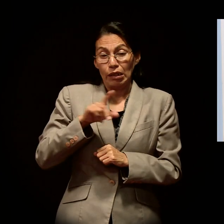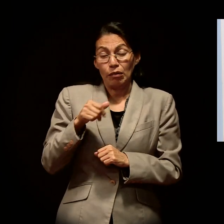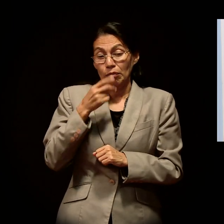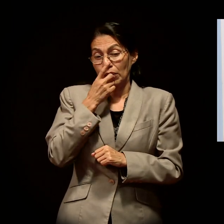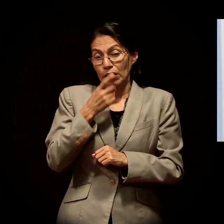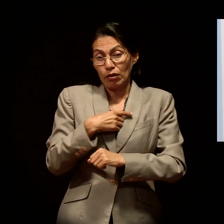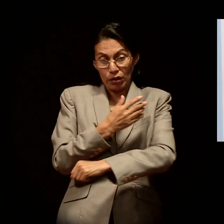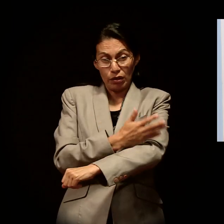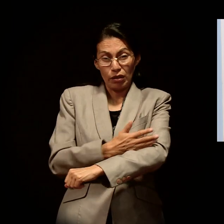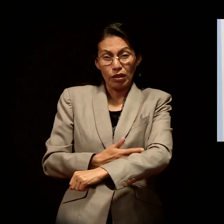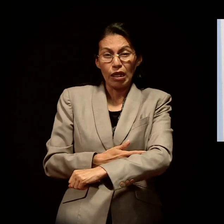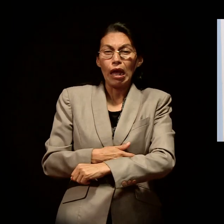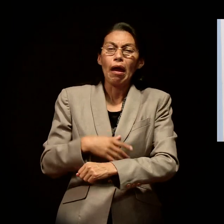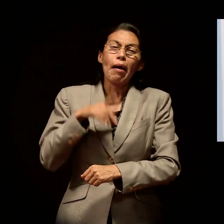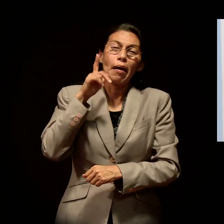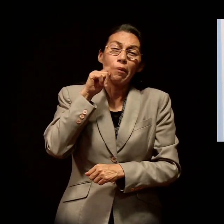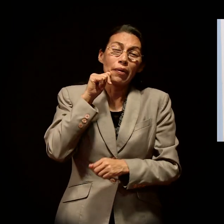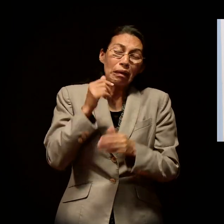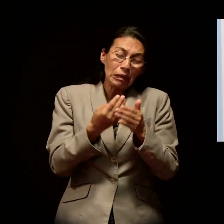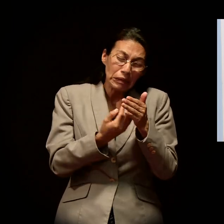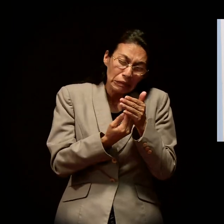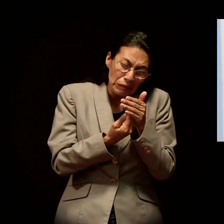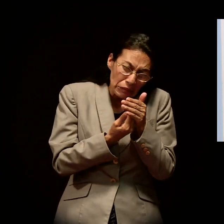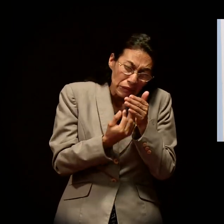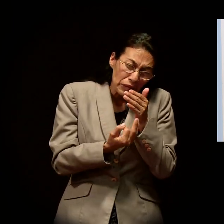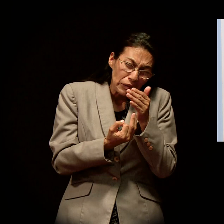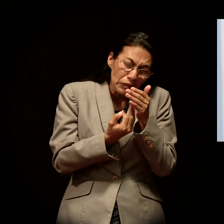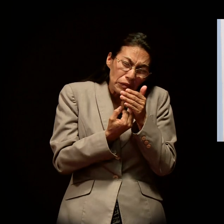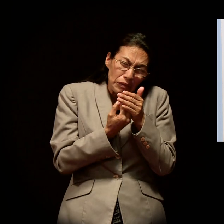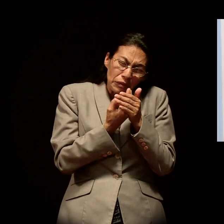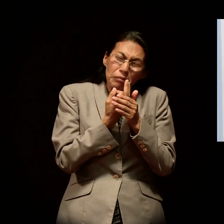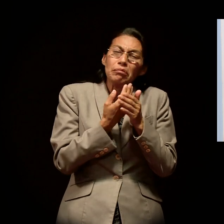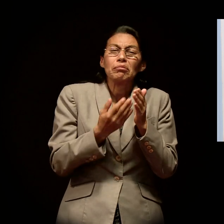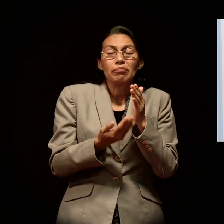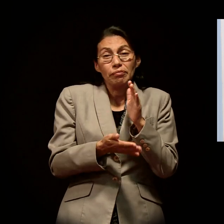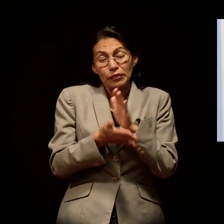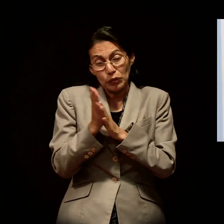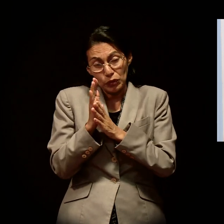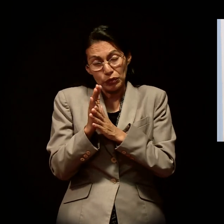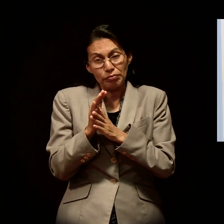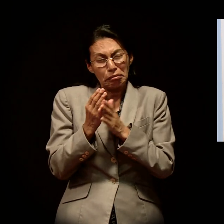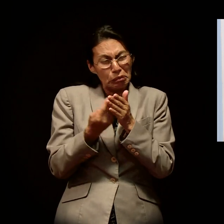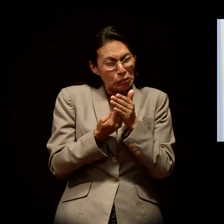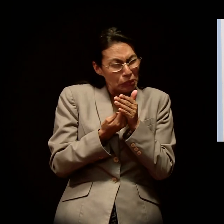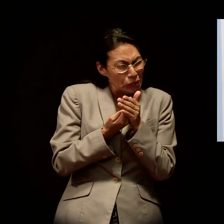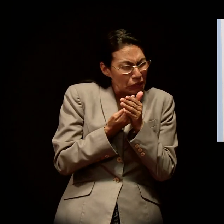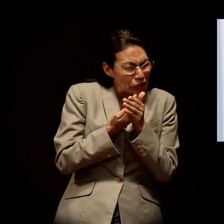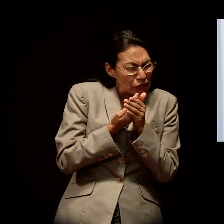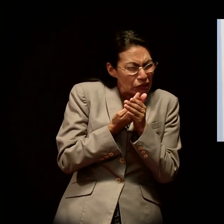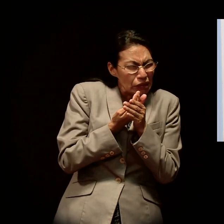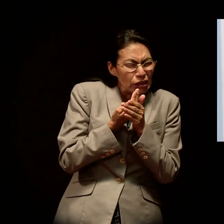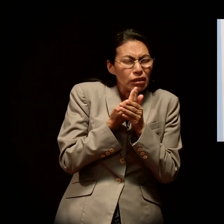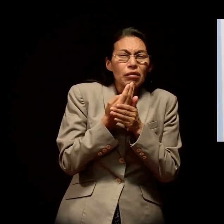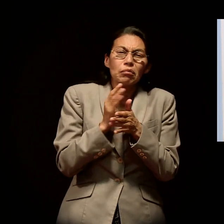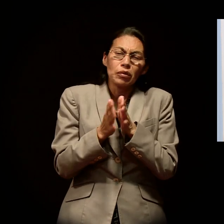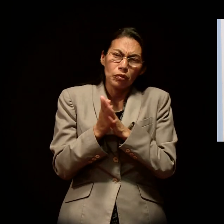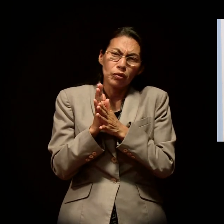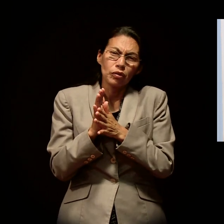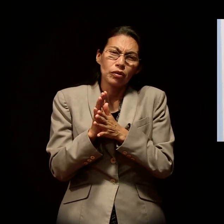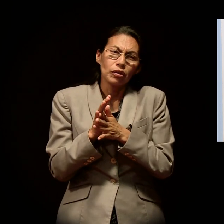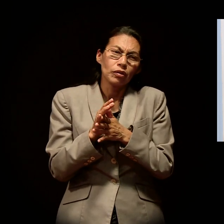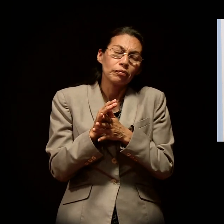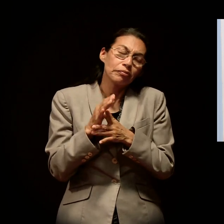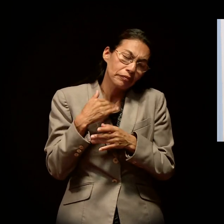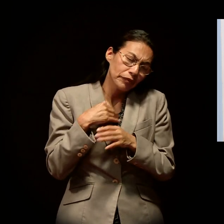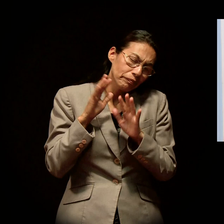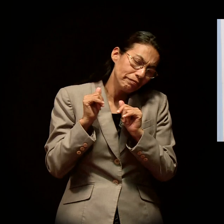en la tarde me dijo me voy a ir mañana de madrugada así que me vengo a despedir de usted y excelente